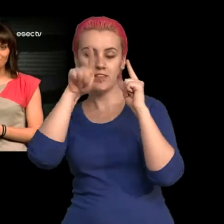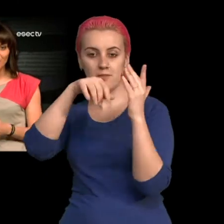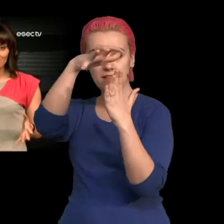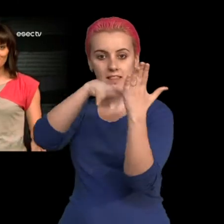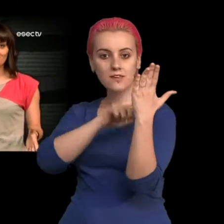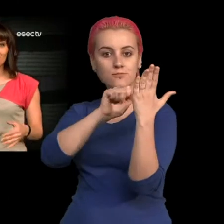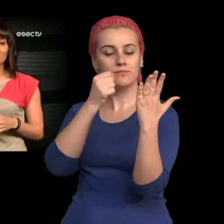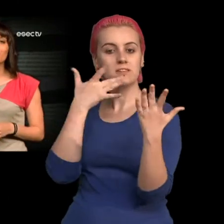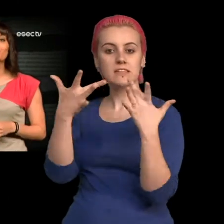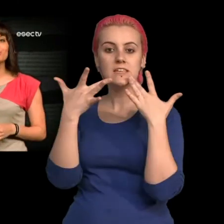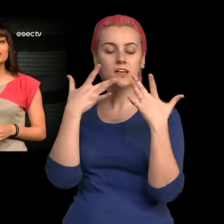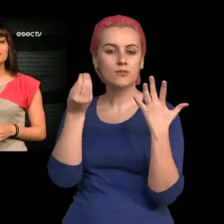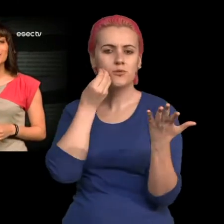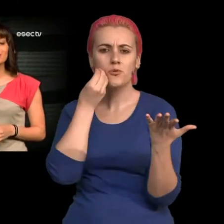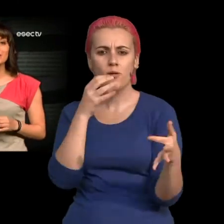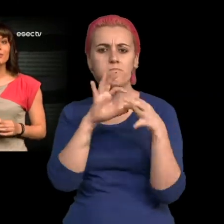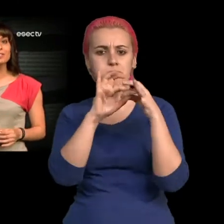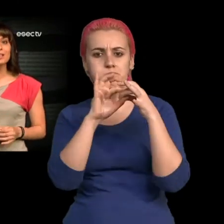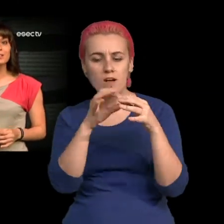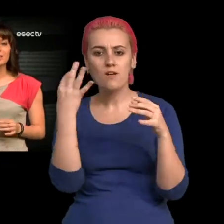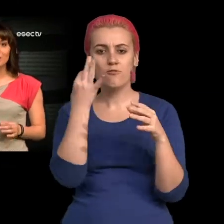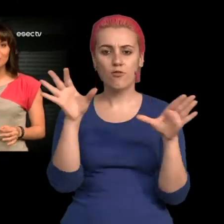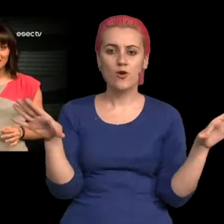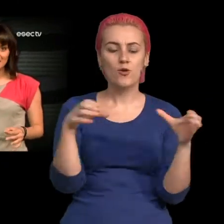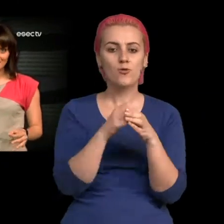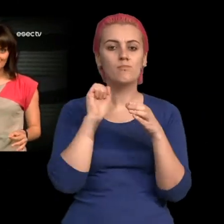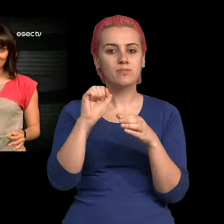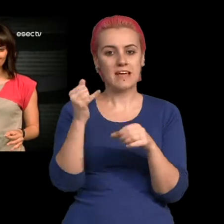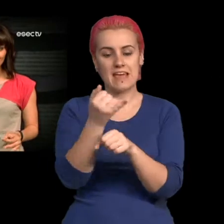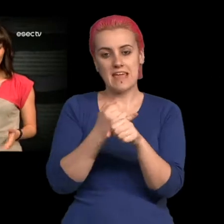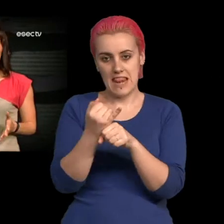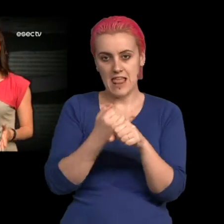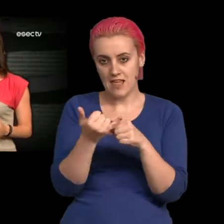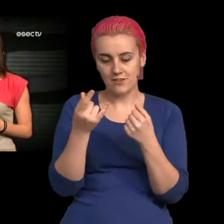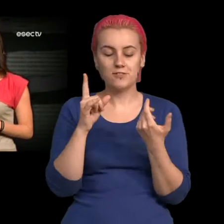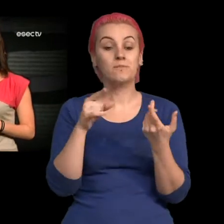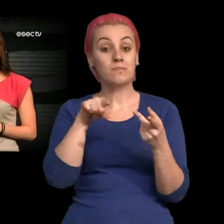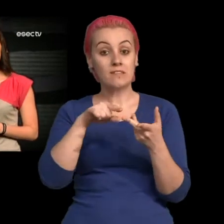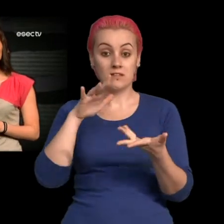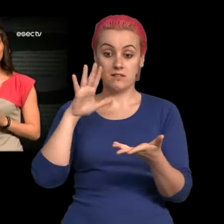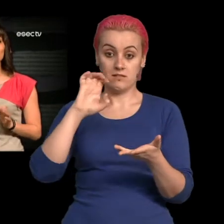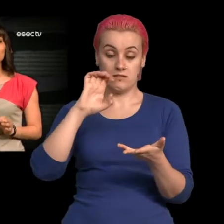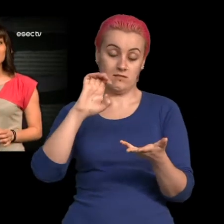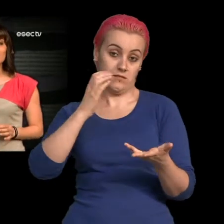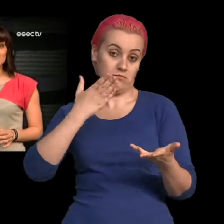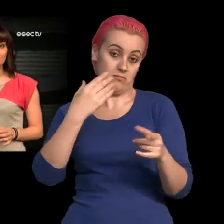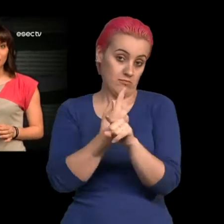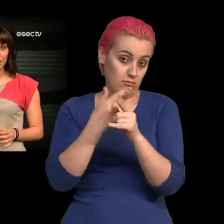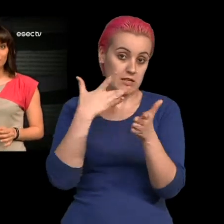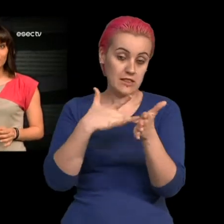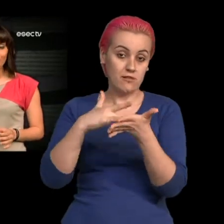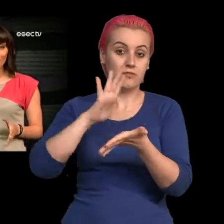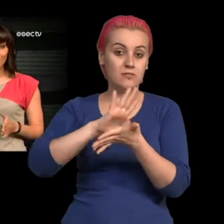teatral, resultado de uma colaboração entre a Oficine e a Companhia das Ilhas. Esta primeira edição reúne um pequeno